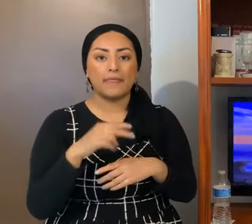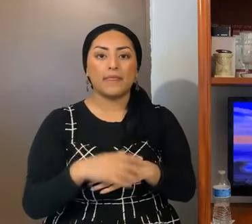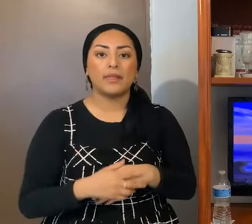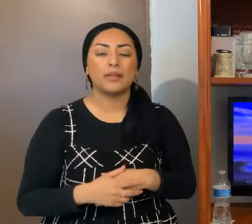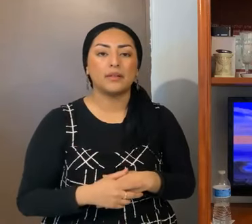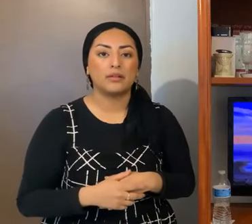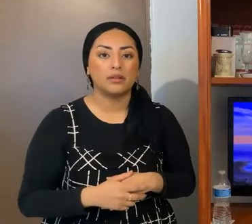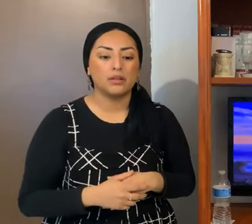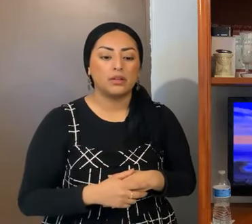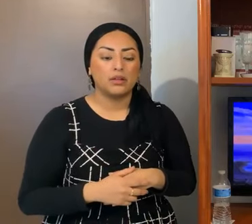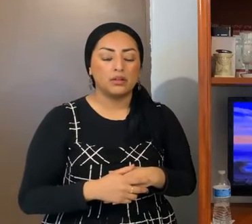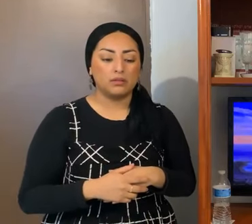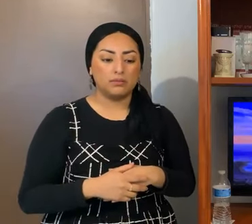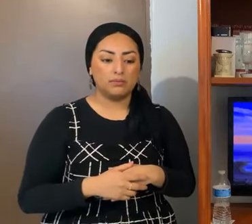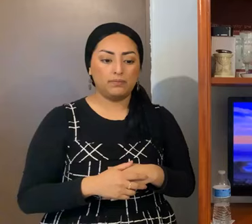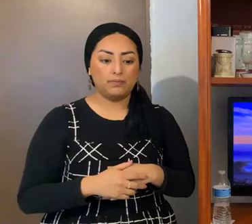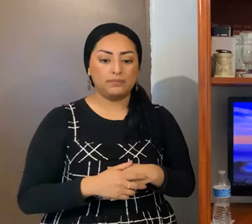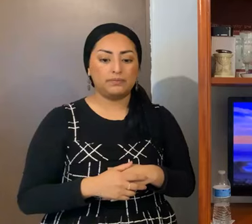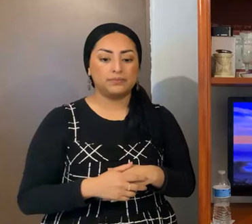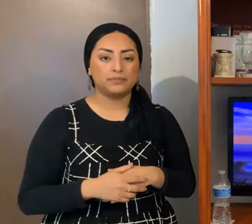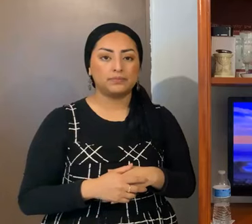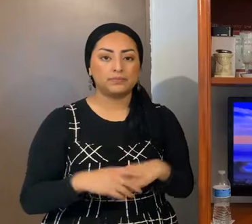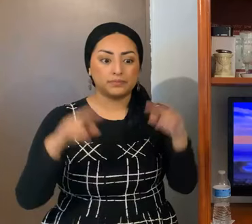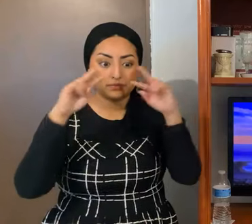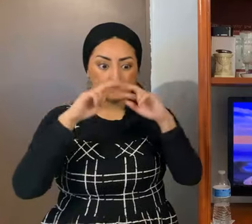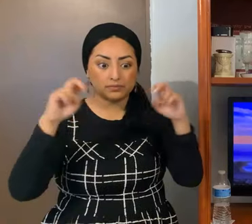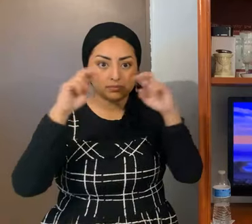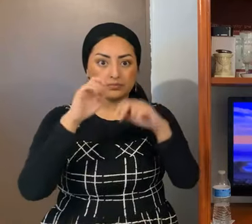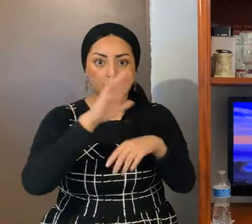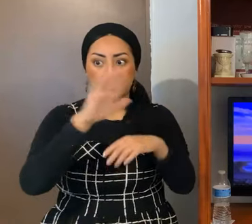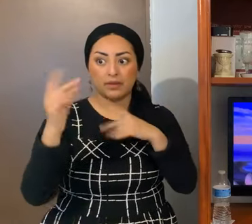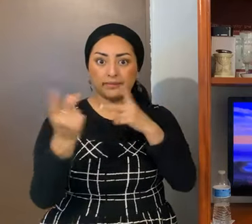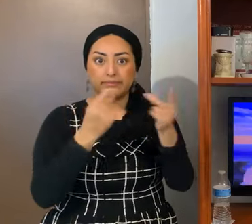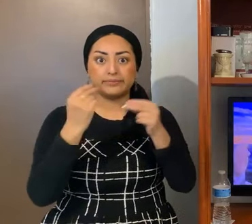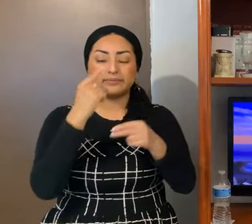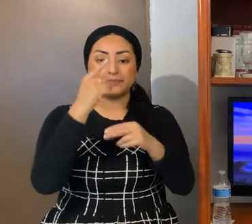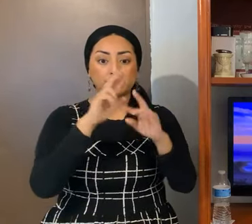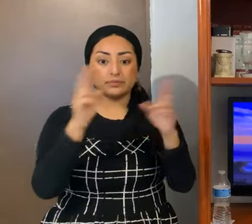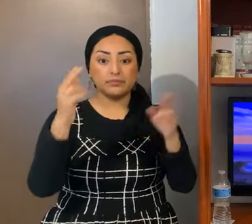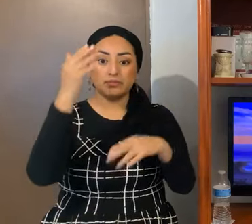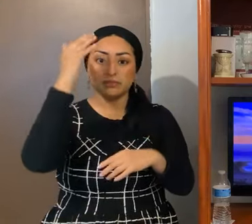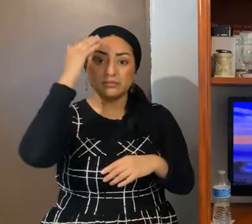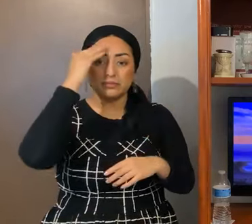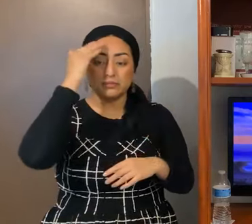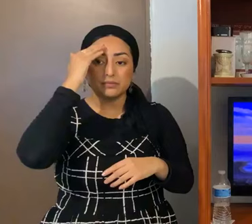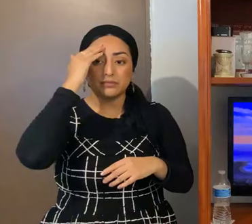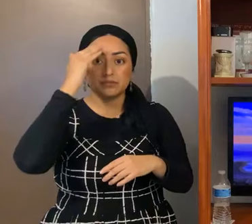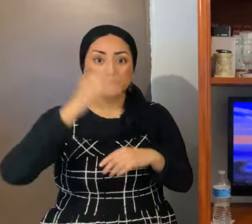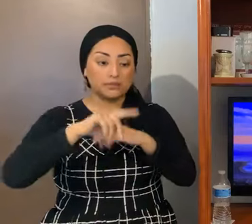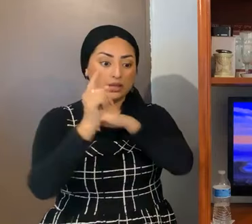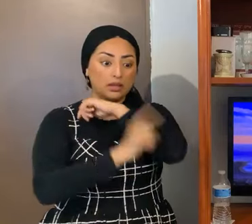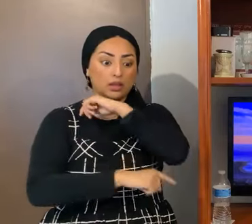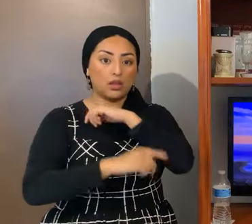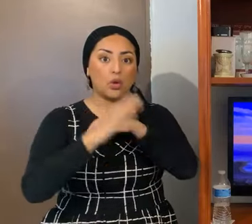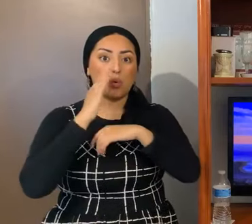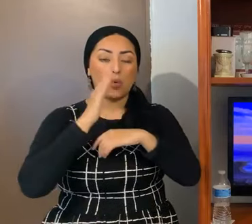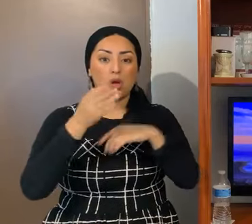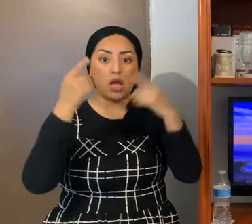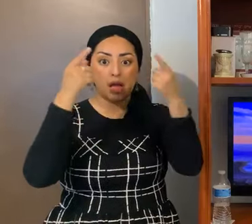pecado. No lo va a cometer. Va a estar examinando constantemente sus acciones porque ya sabe la consecuencia de lo que va a